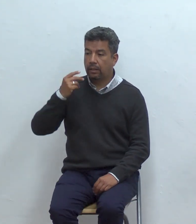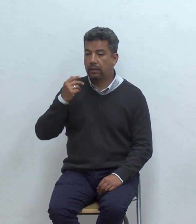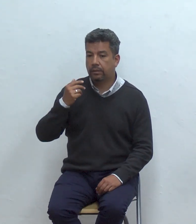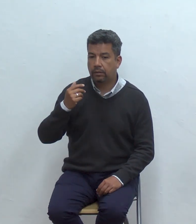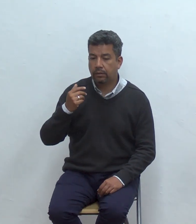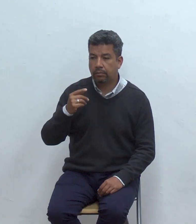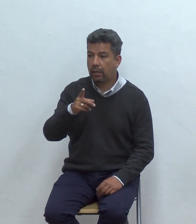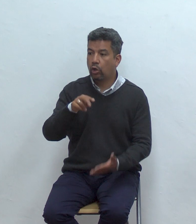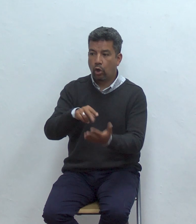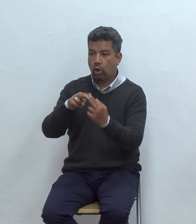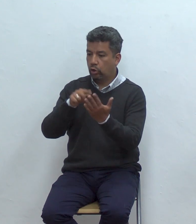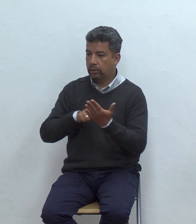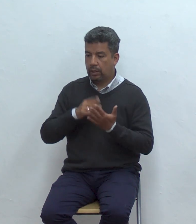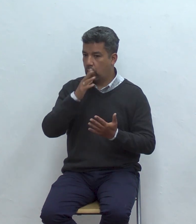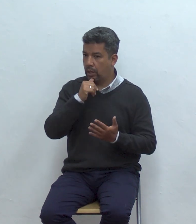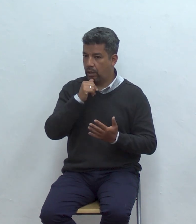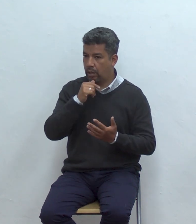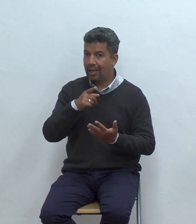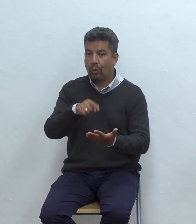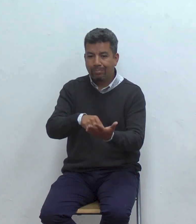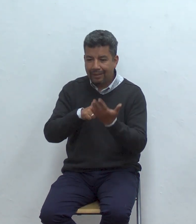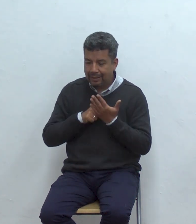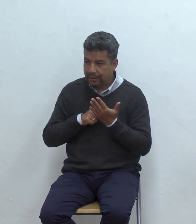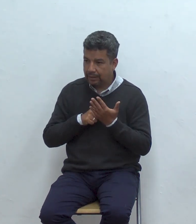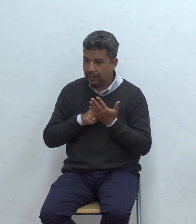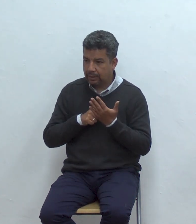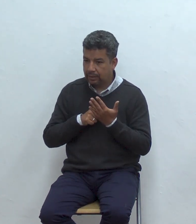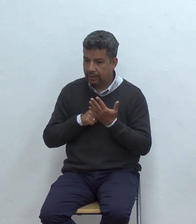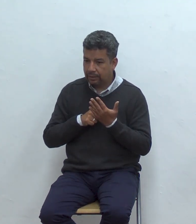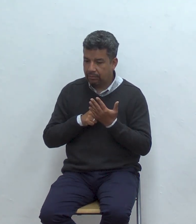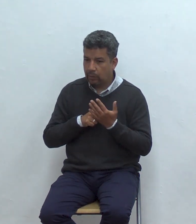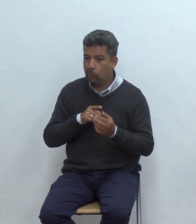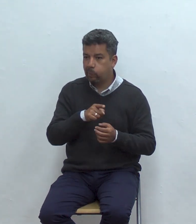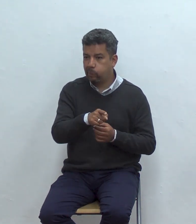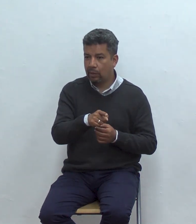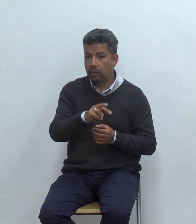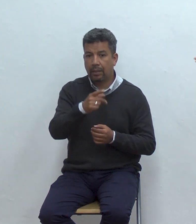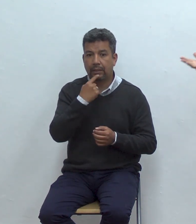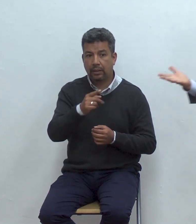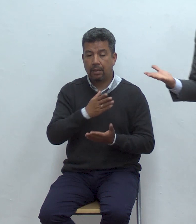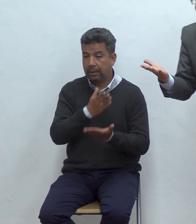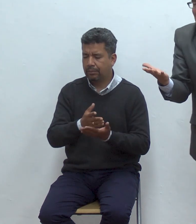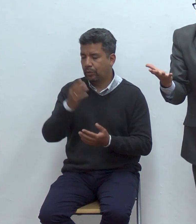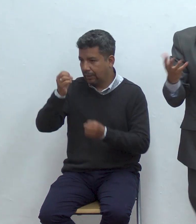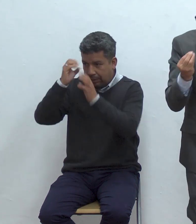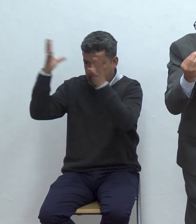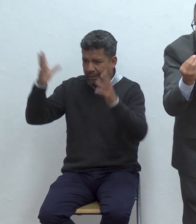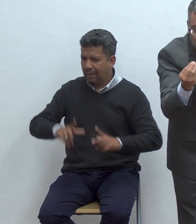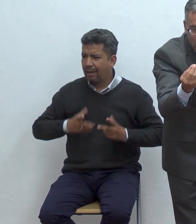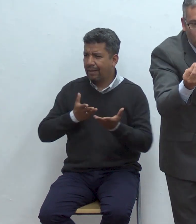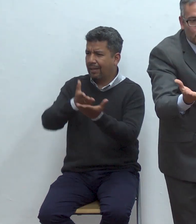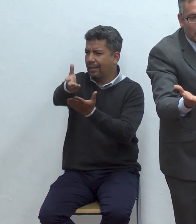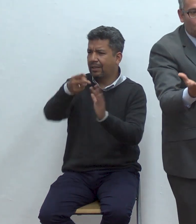no lo ha dado a conocer, Él no lo ha revelado. A Dios nadie le vio jamás. Imagínense, la vida eterna